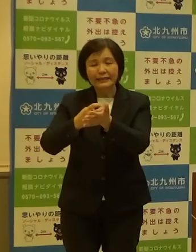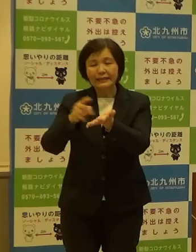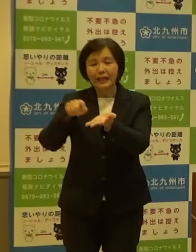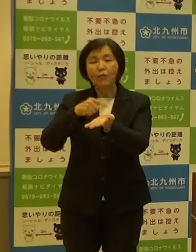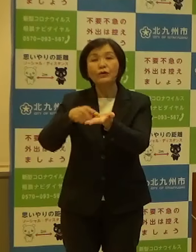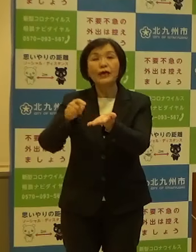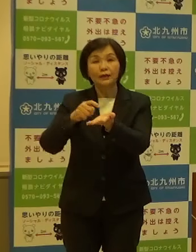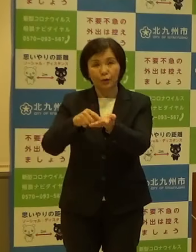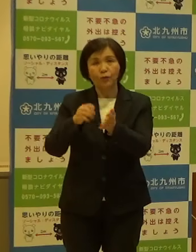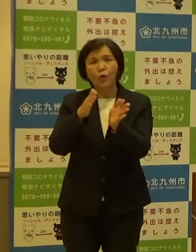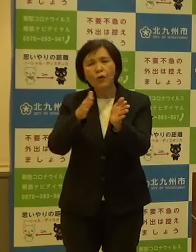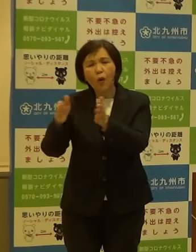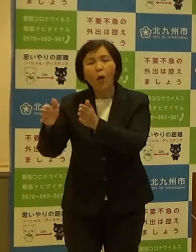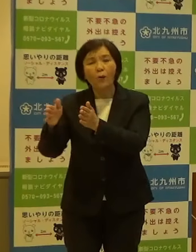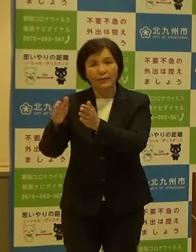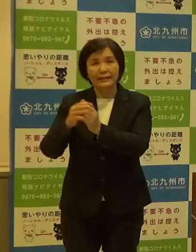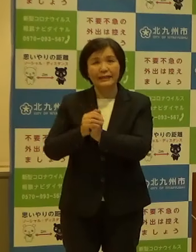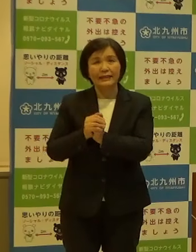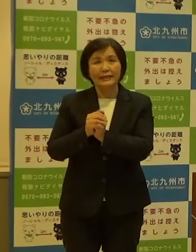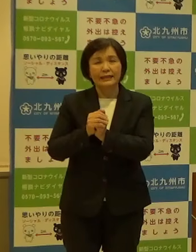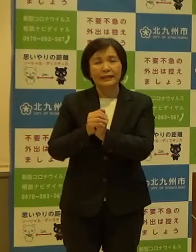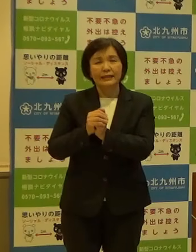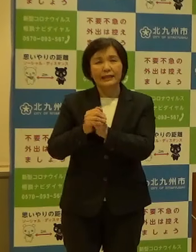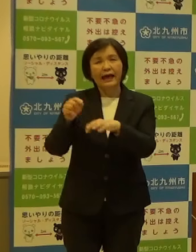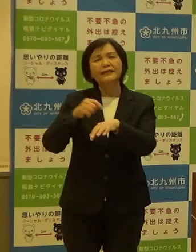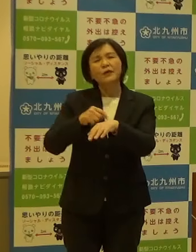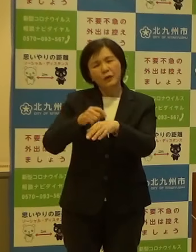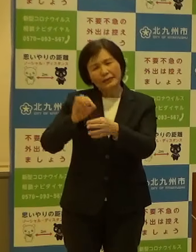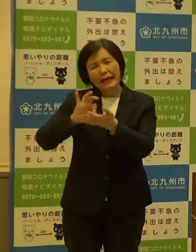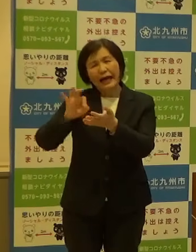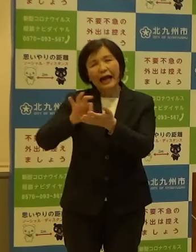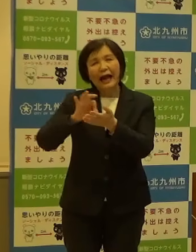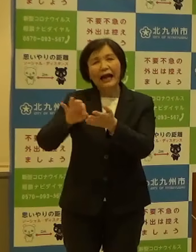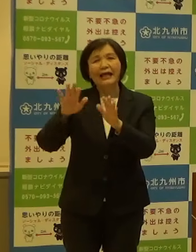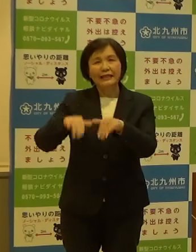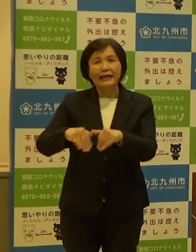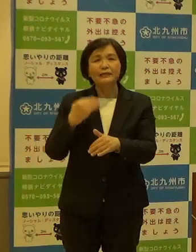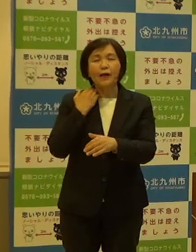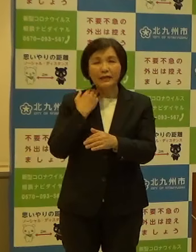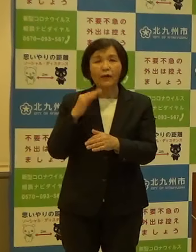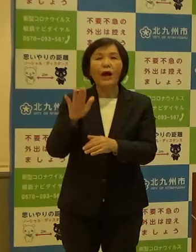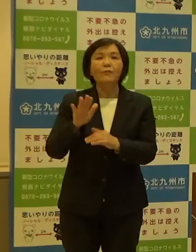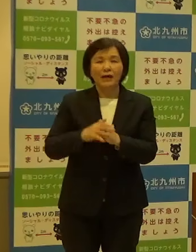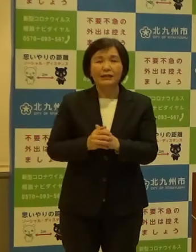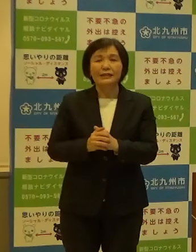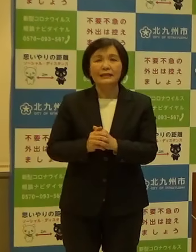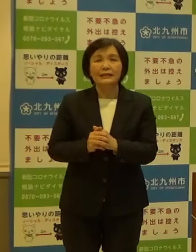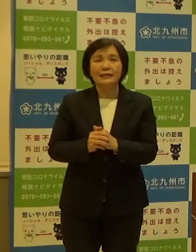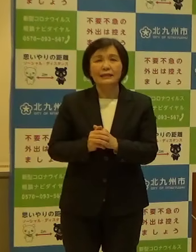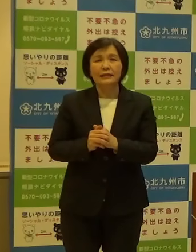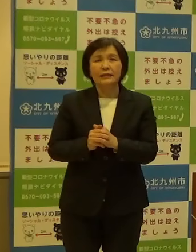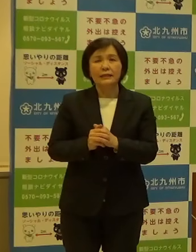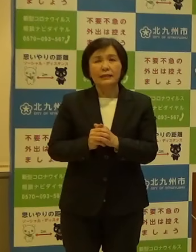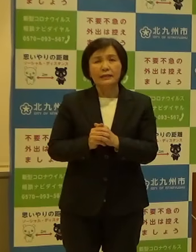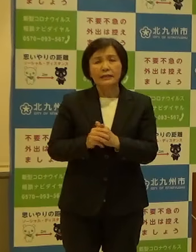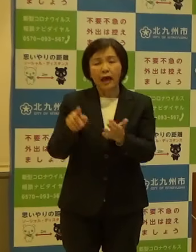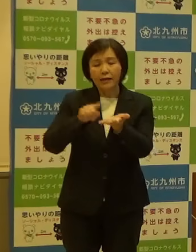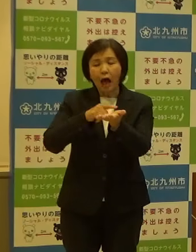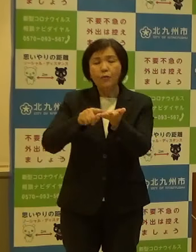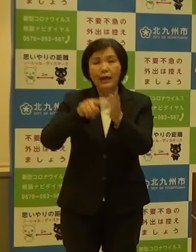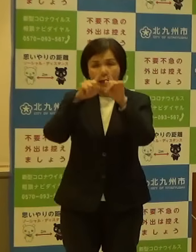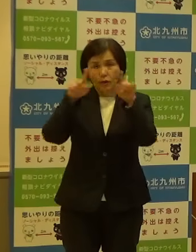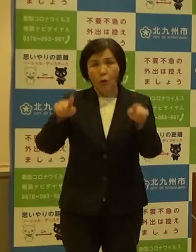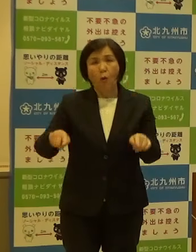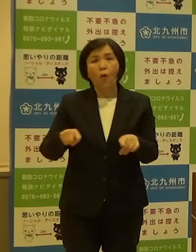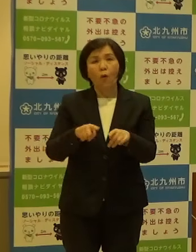間とコストを使ってきたという経緯がありました。そういった意味では私としましてもタブレットというもの